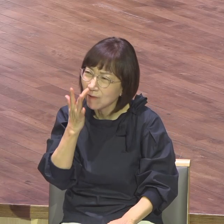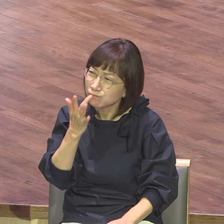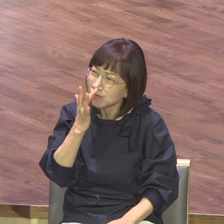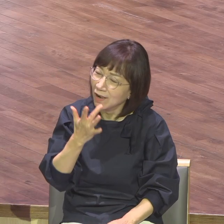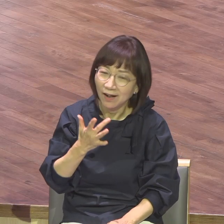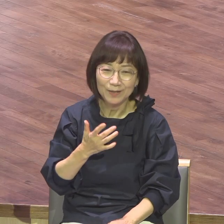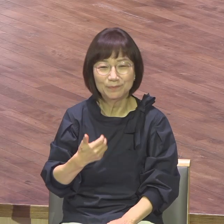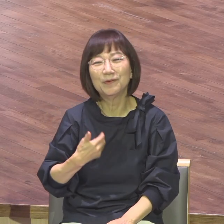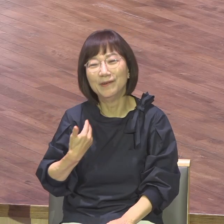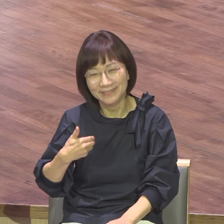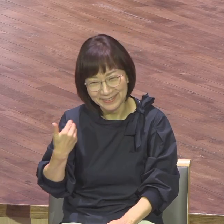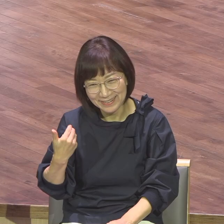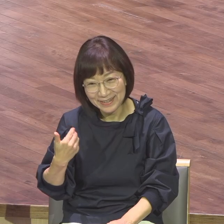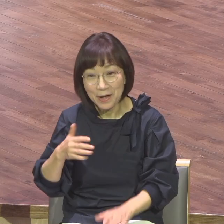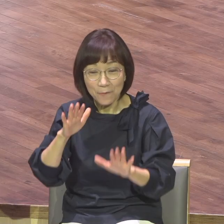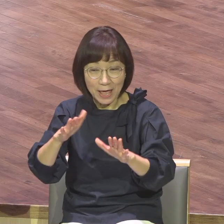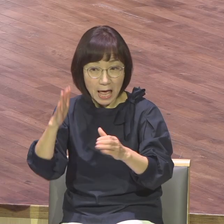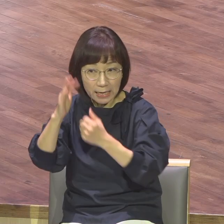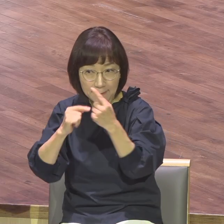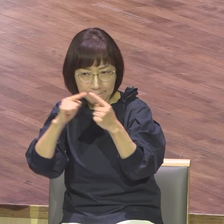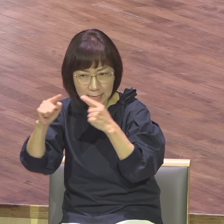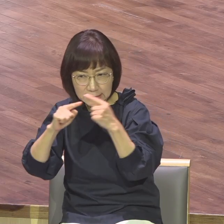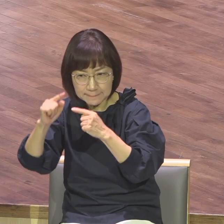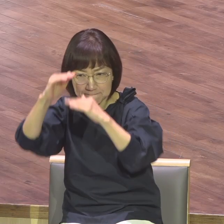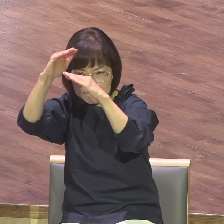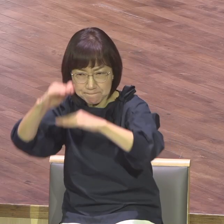메시지인데 그 속에 다 응답이 다 있는데